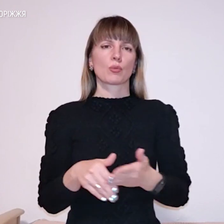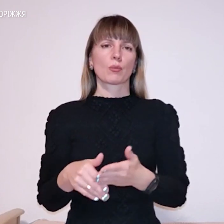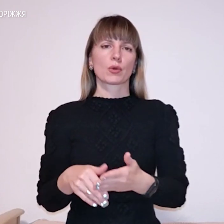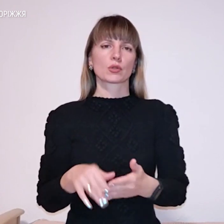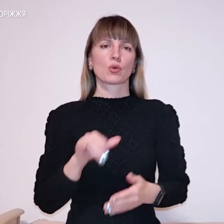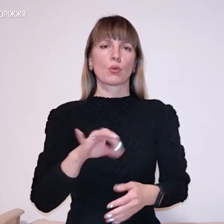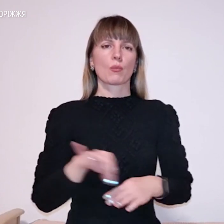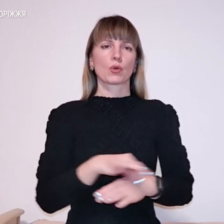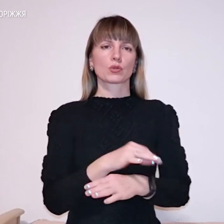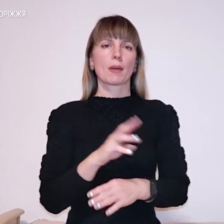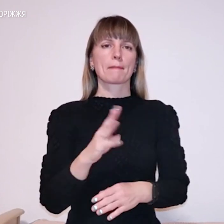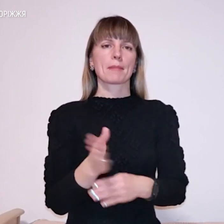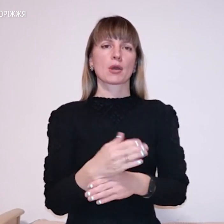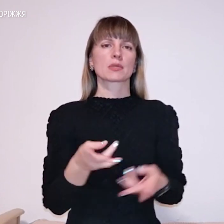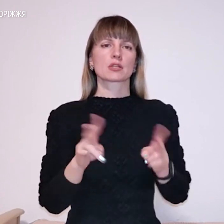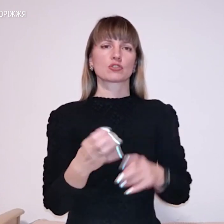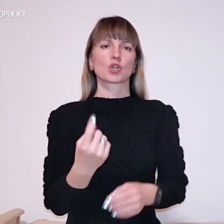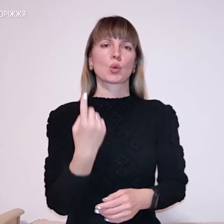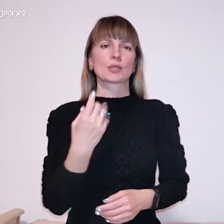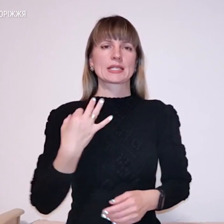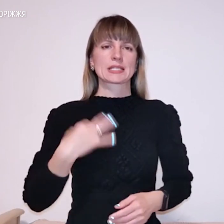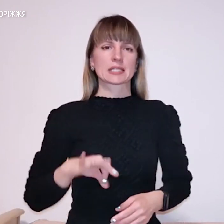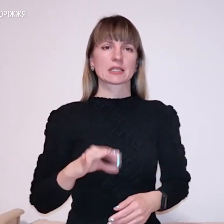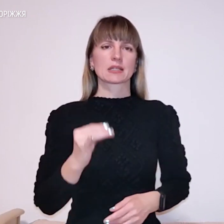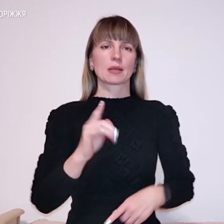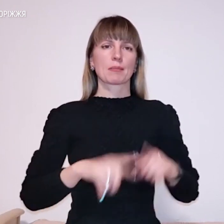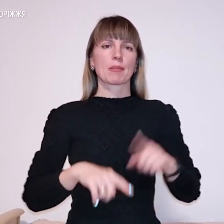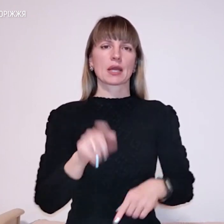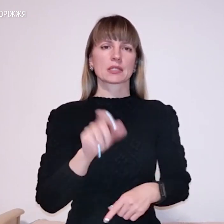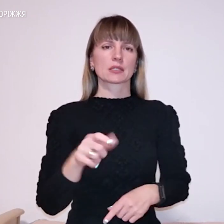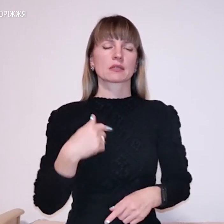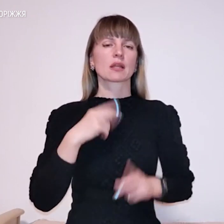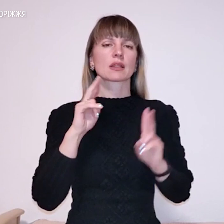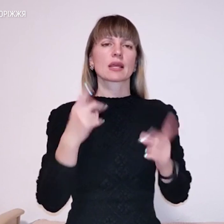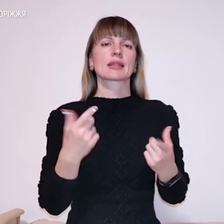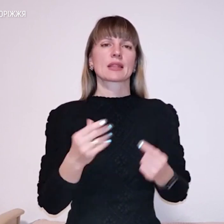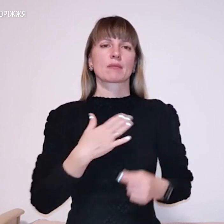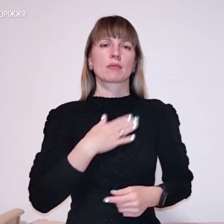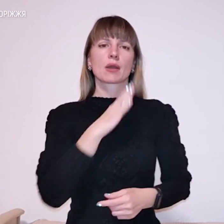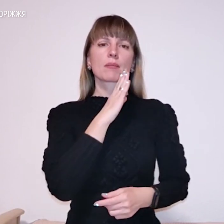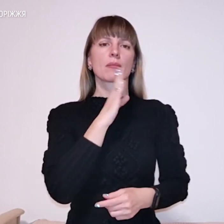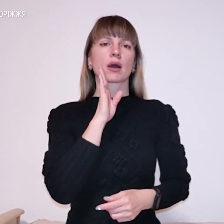подружжя в Маріуполі залишився ще один син та батьки. Я не знаю, де моя мати.